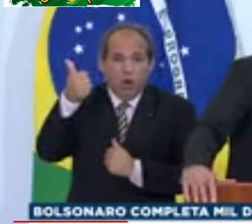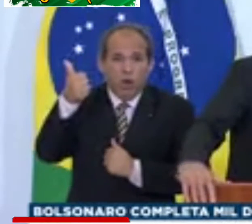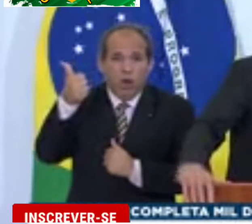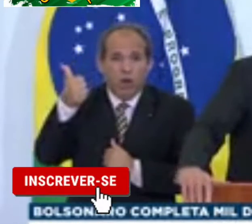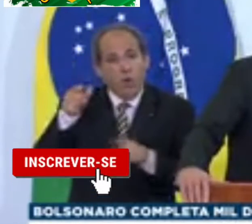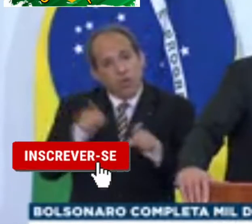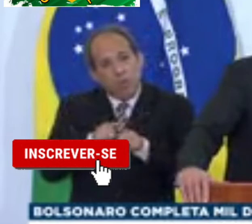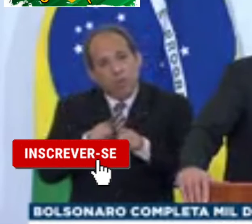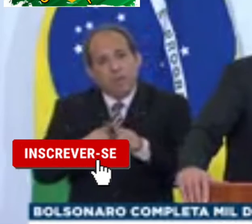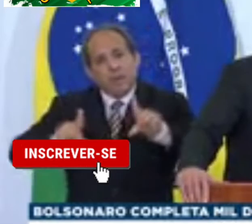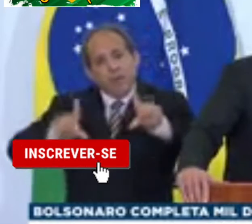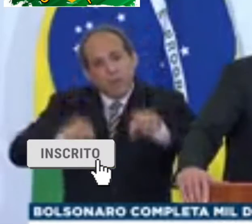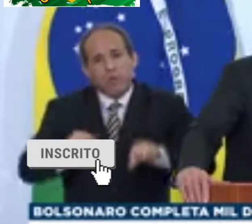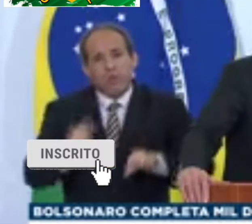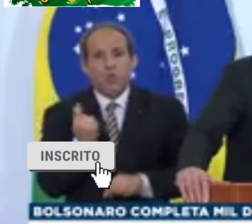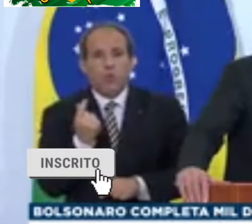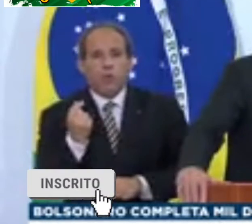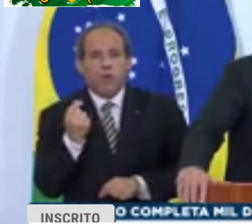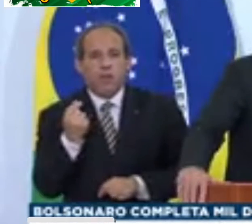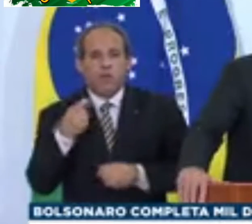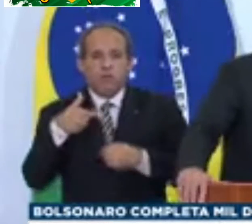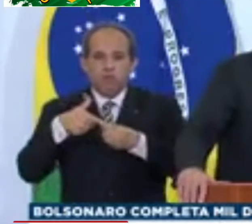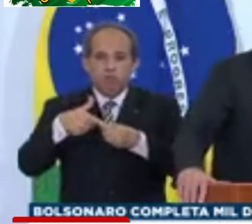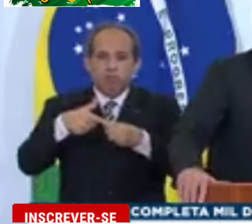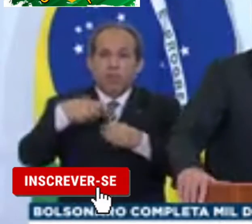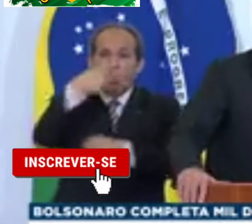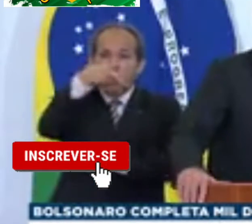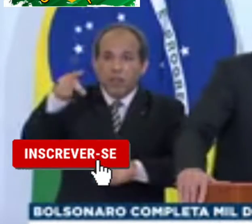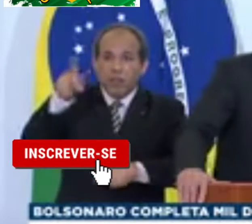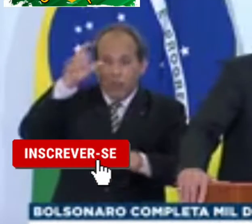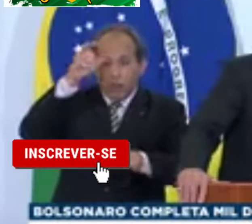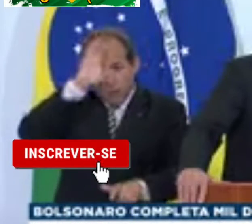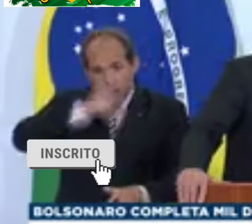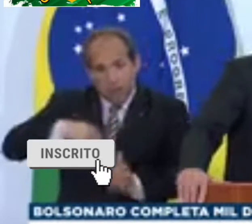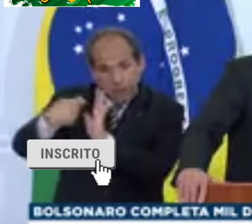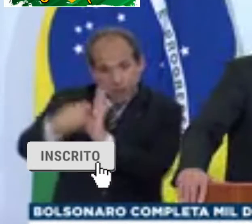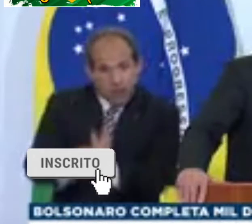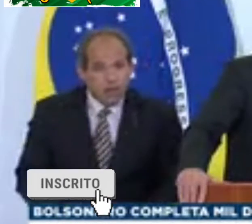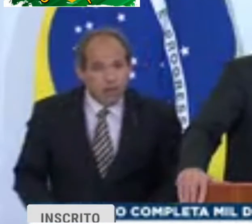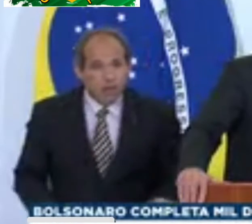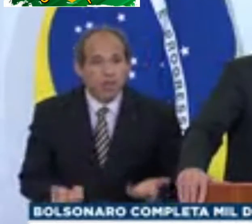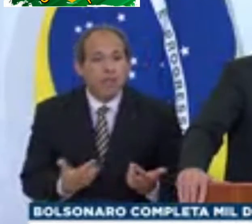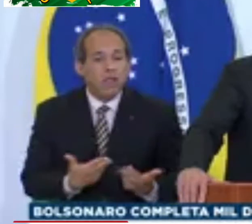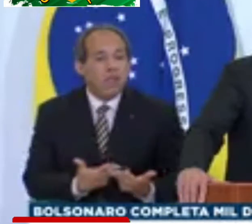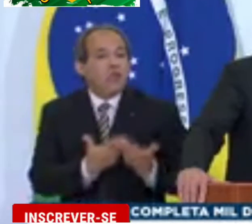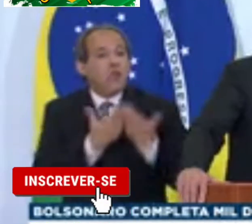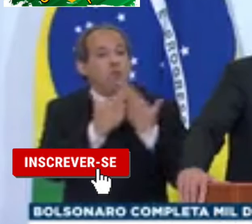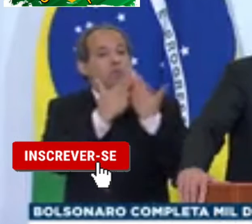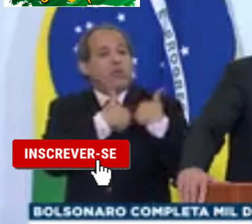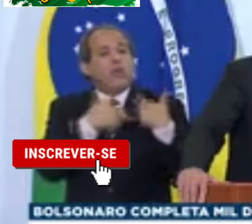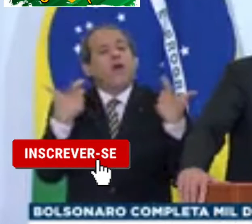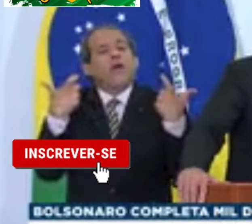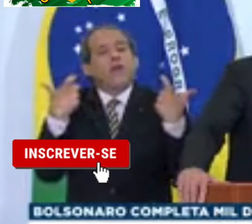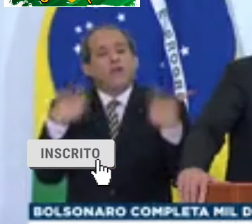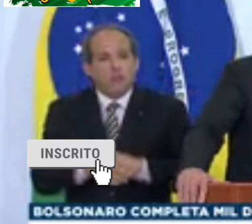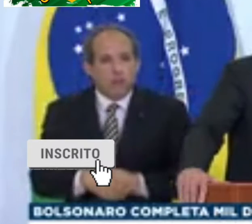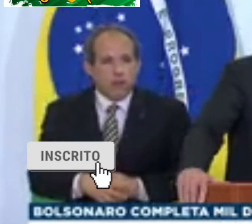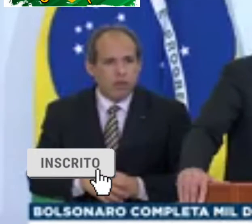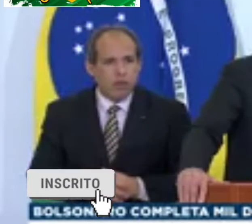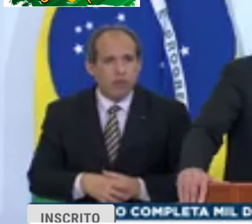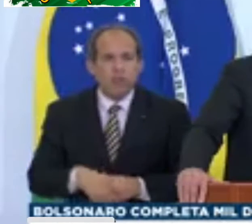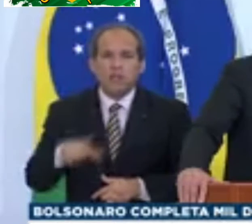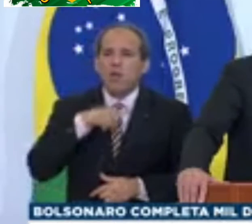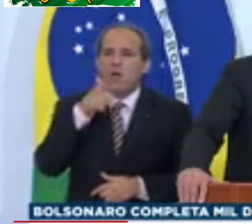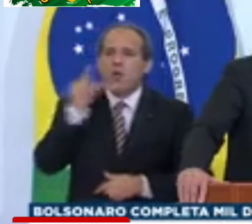diminuir, o preço na ponta da linha? Onde está a responsabilidade? Onde eu usei muito nos últimos dias, uma outra